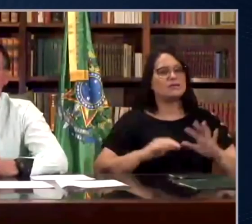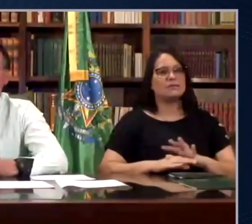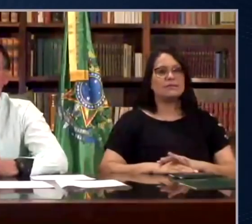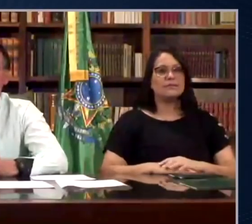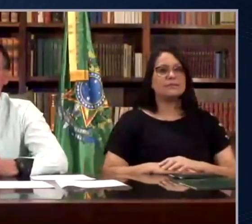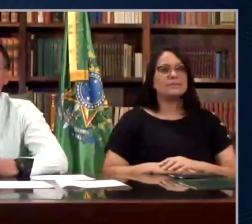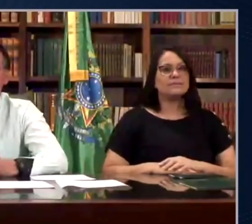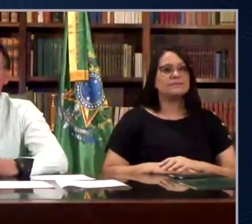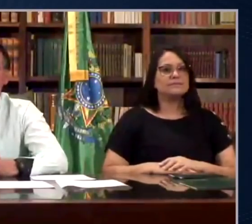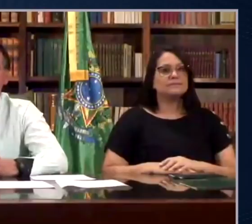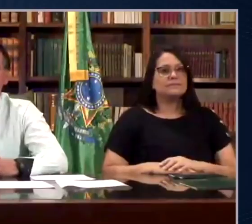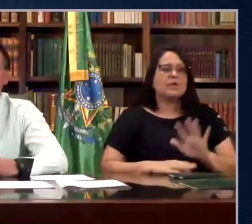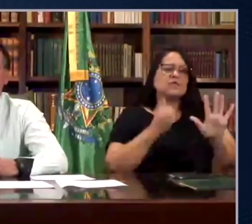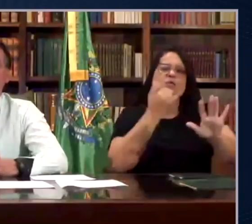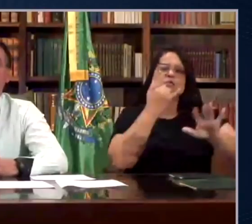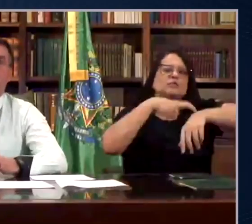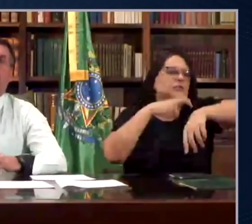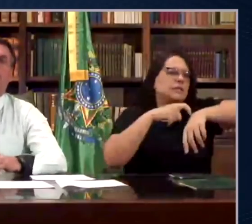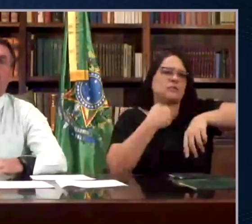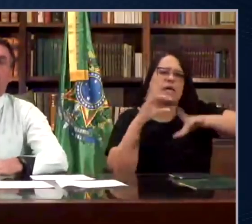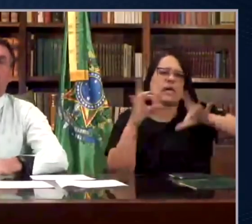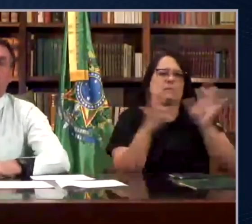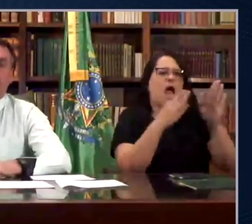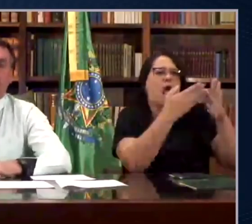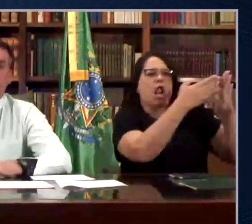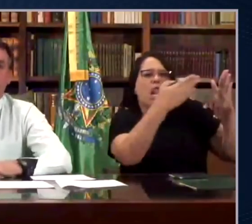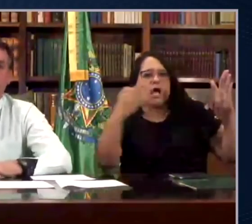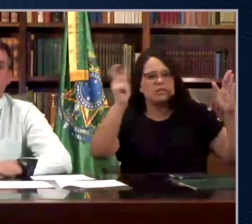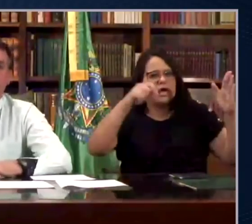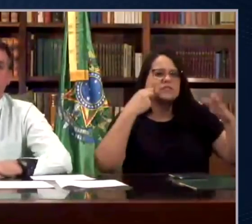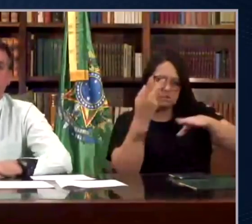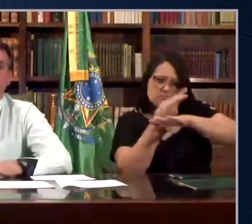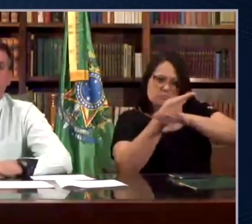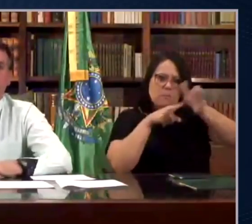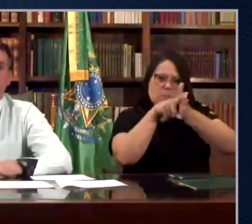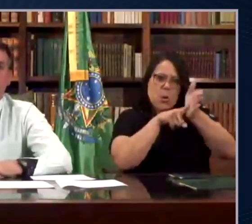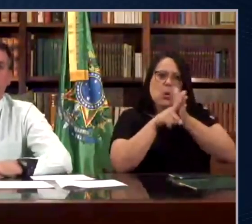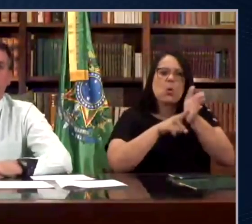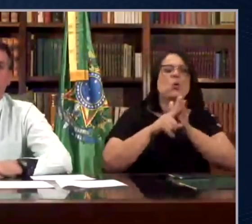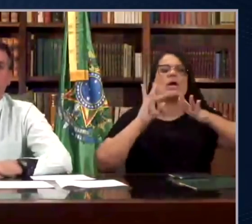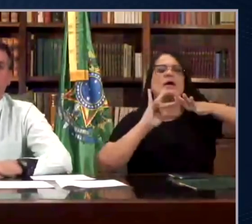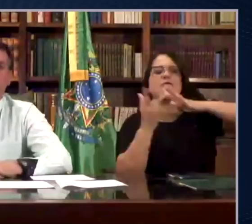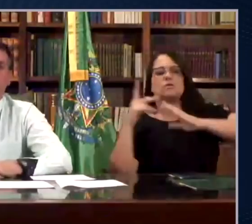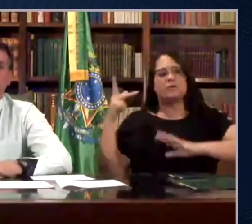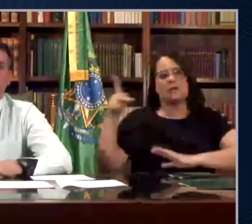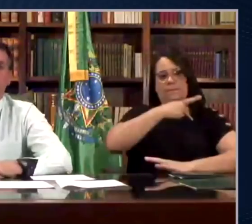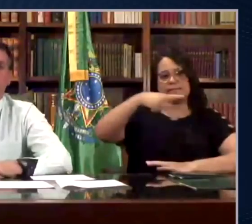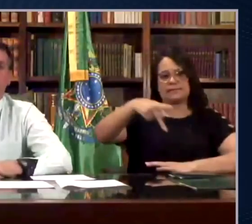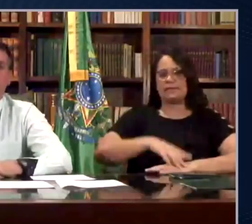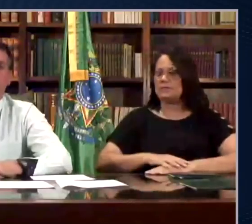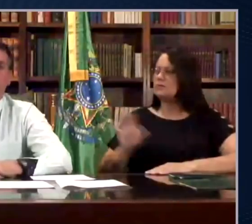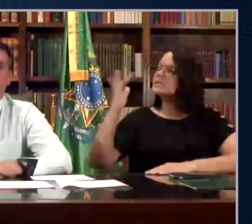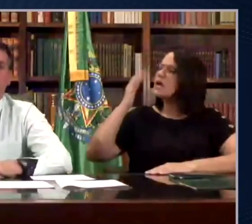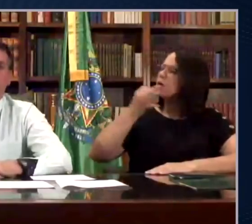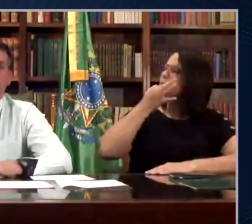Por falta de tempo a gente não vai exibir o vídeo na íntegra, mas está bem acessível nas redes sociais do presidente. Perguntou ao senhor, presidente, o senhor endossa as críticas